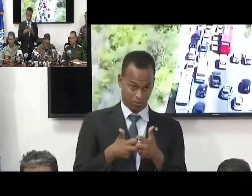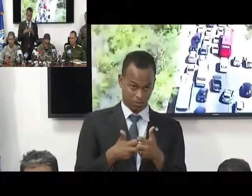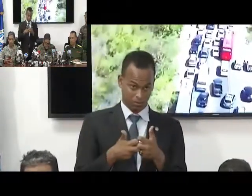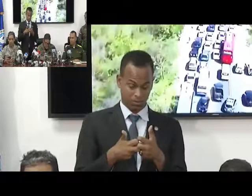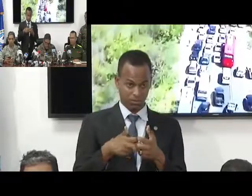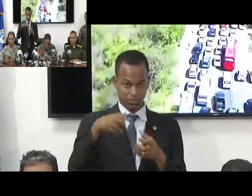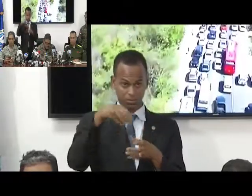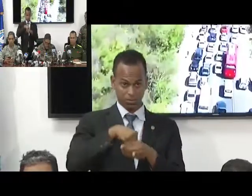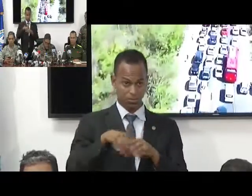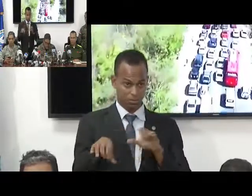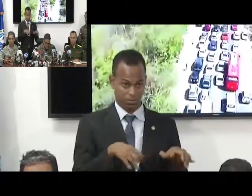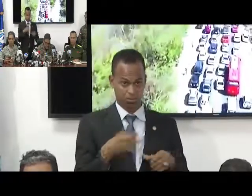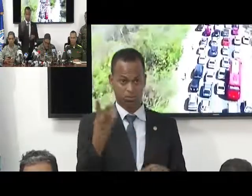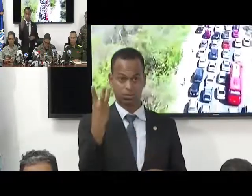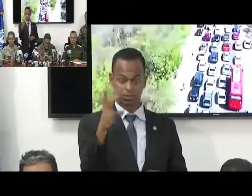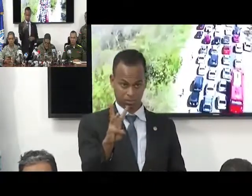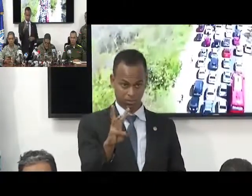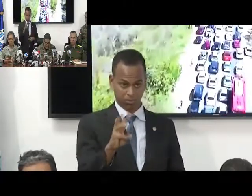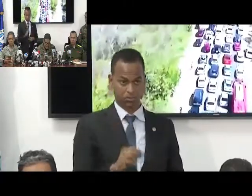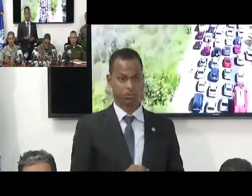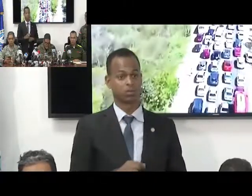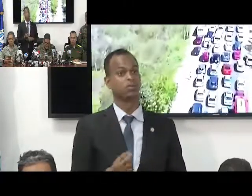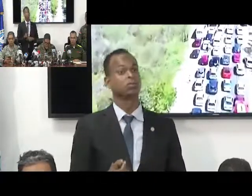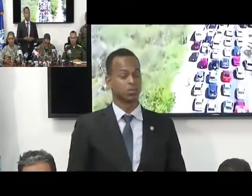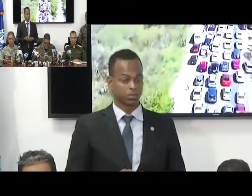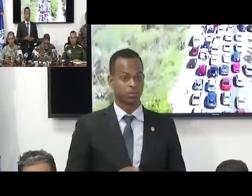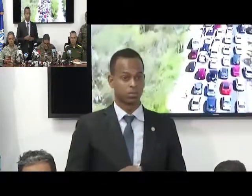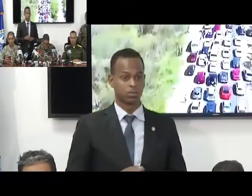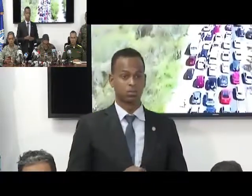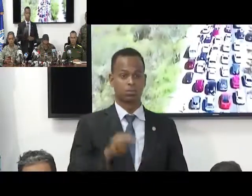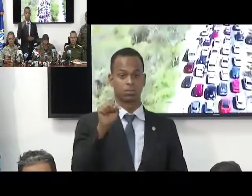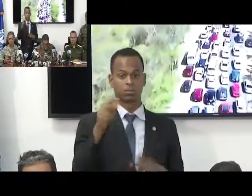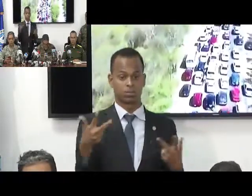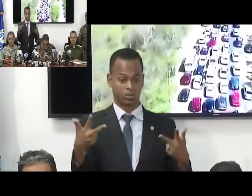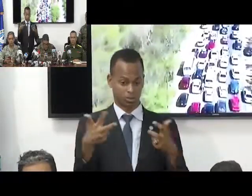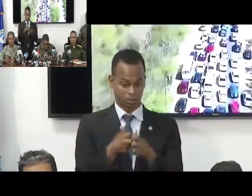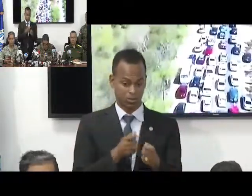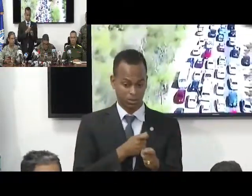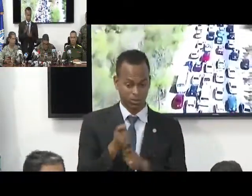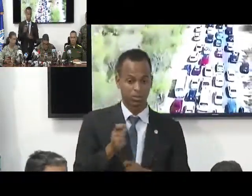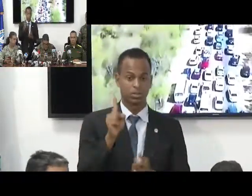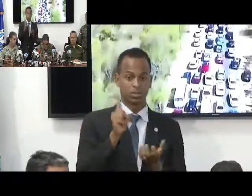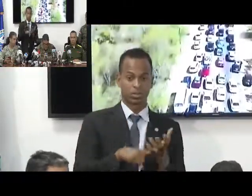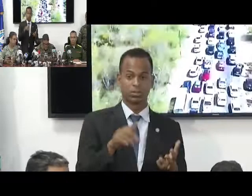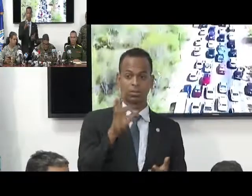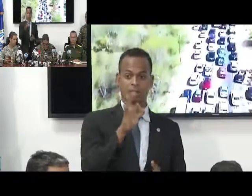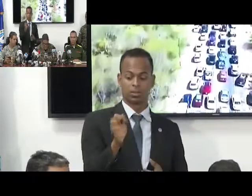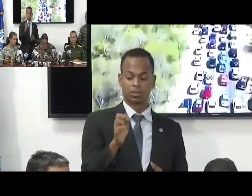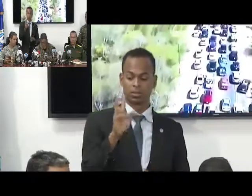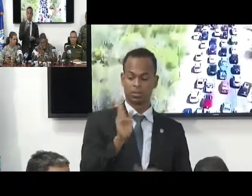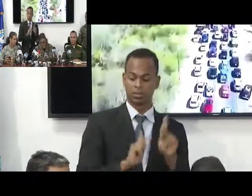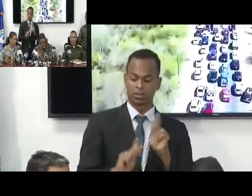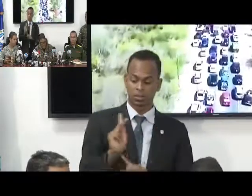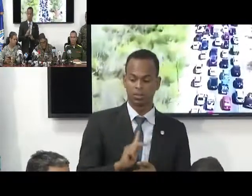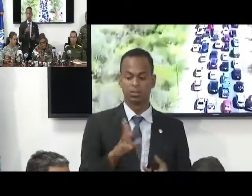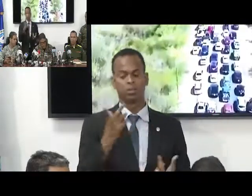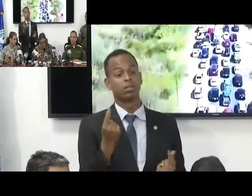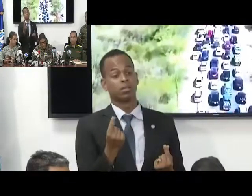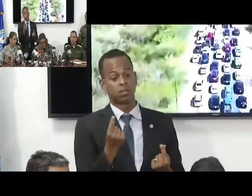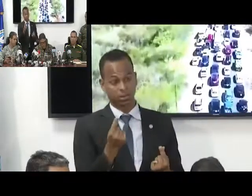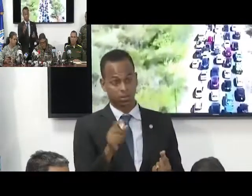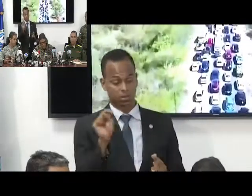tránsito dentro del operativo, 16. Afectados por accidente de tránsito, 1.900 personas.